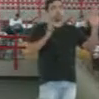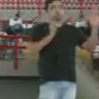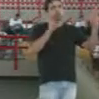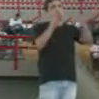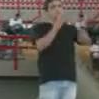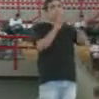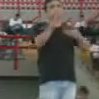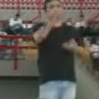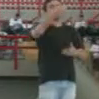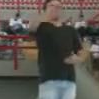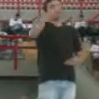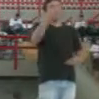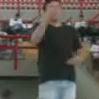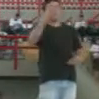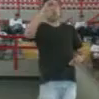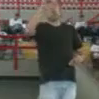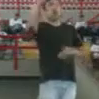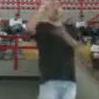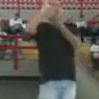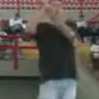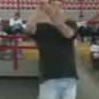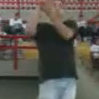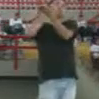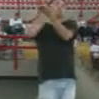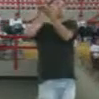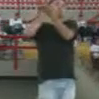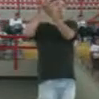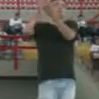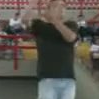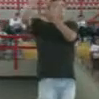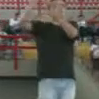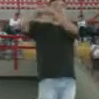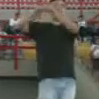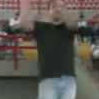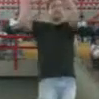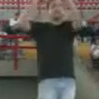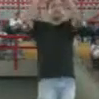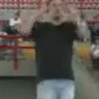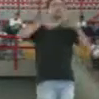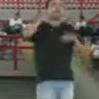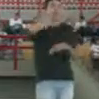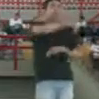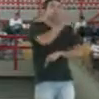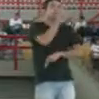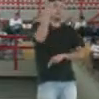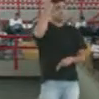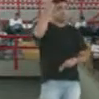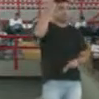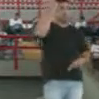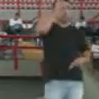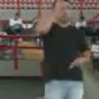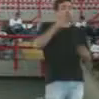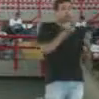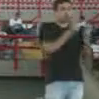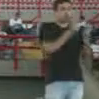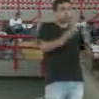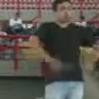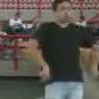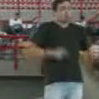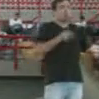que vai ter o craque da Bolsa em Nova York. Vai ter gente em São Paulo dando tiro na cabeça, porque não vai ter mais